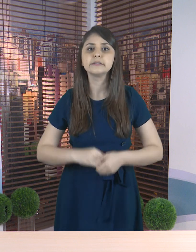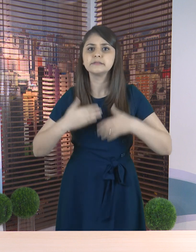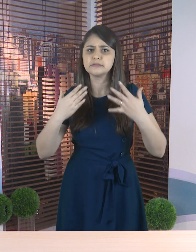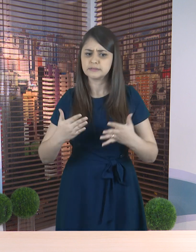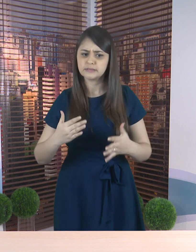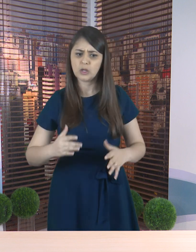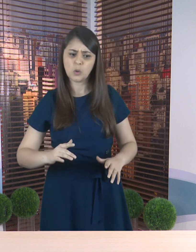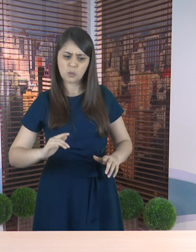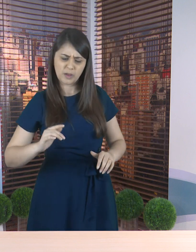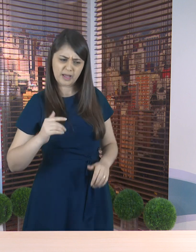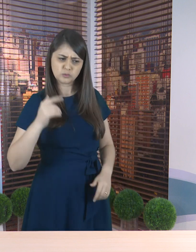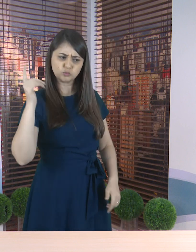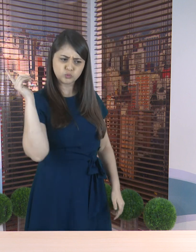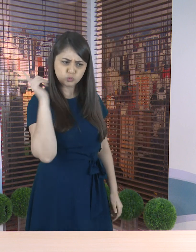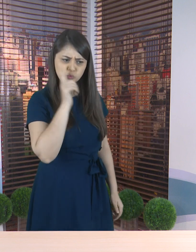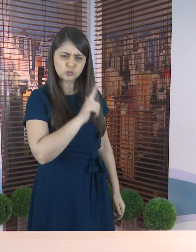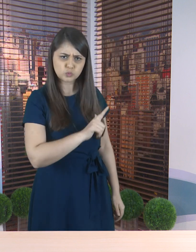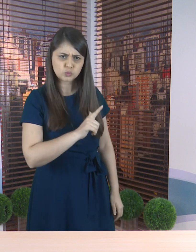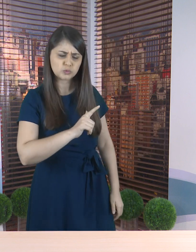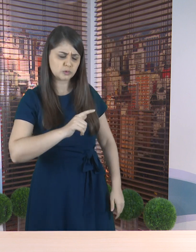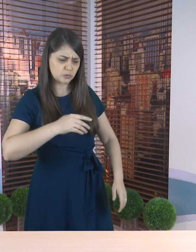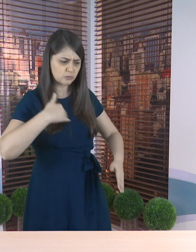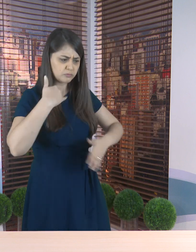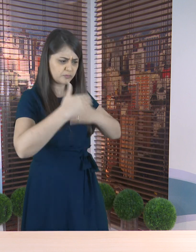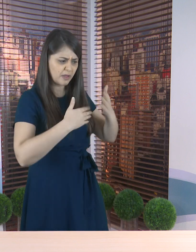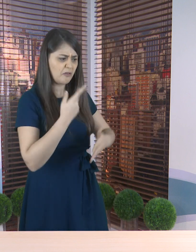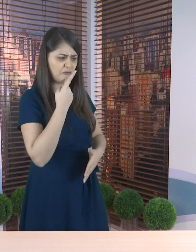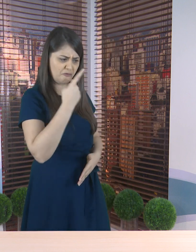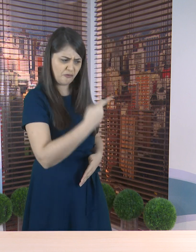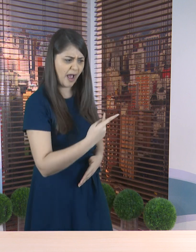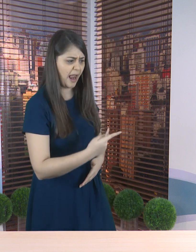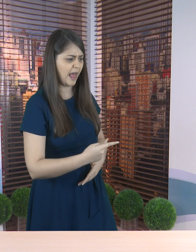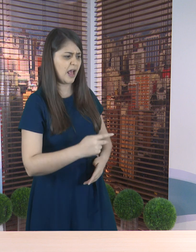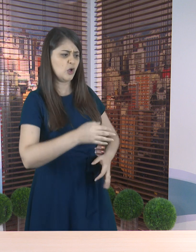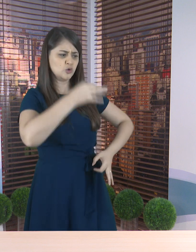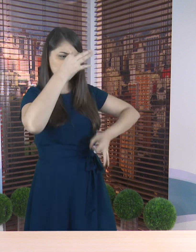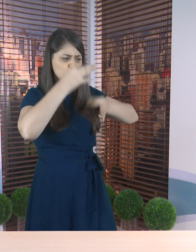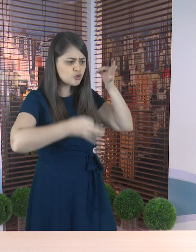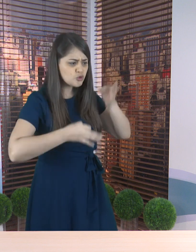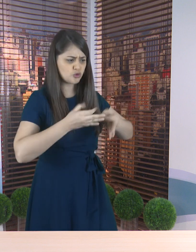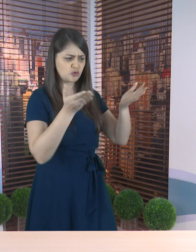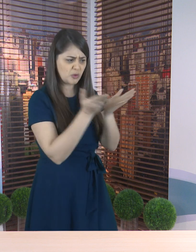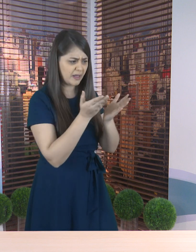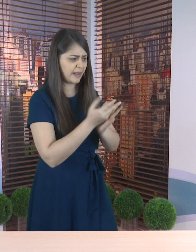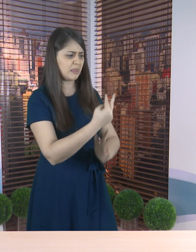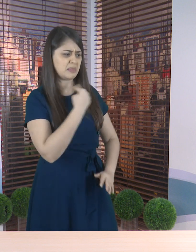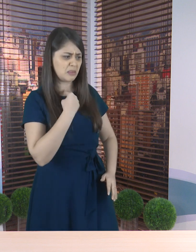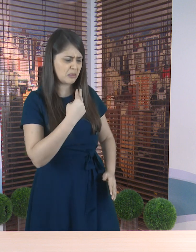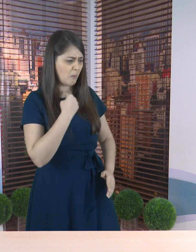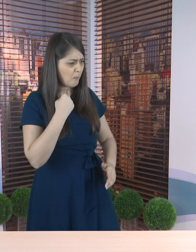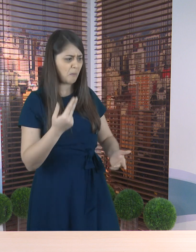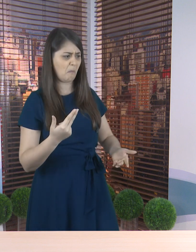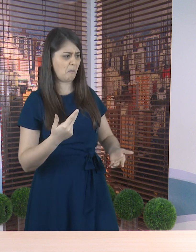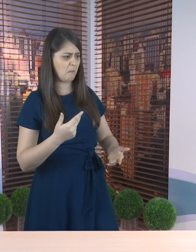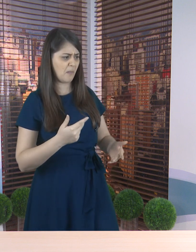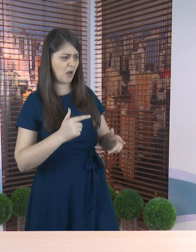de Elifaz e Bildade. Enquanto seus outros dois amigos proferiram 3 discursos,